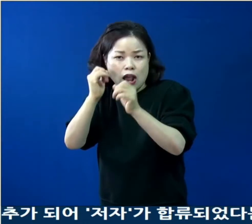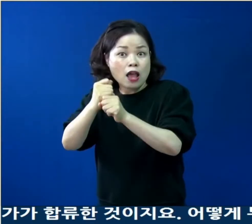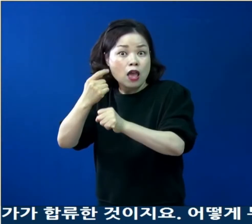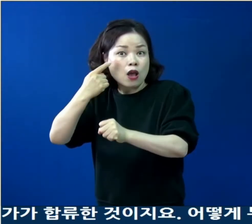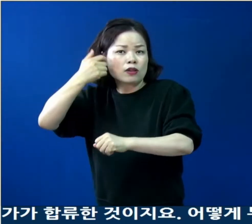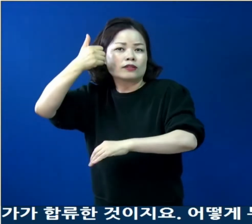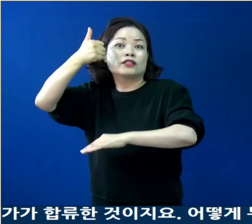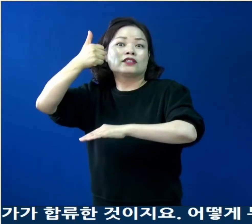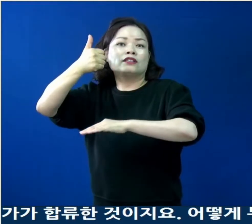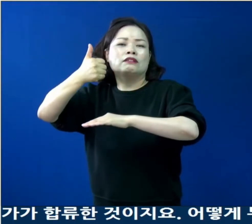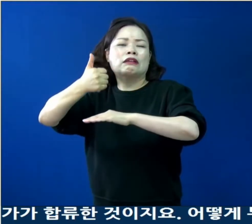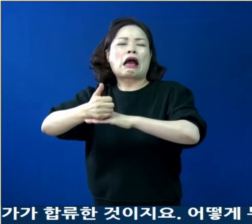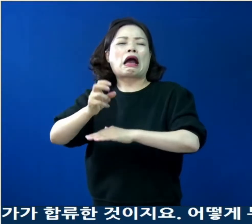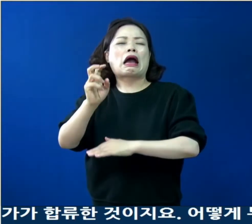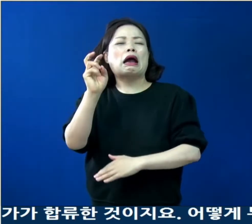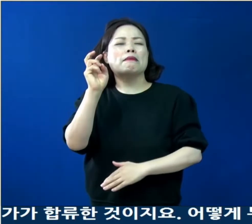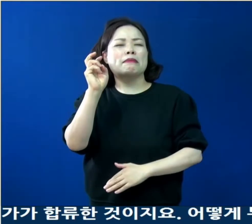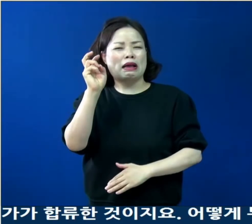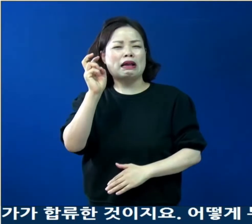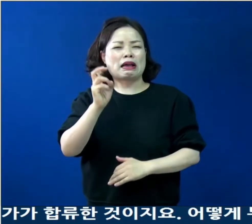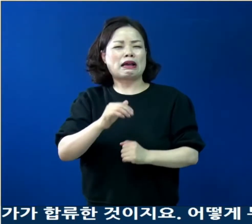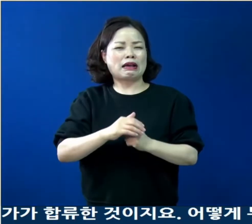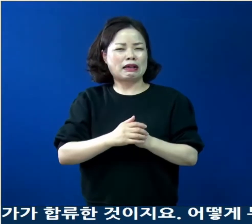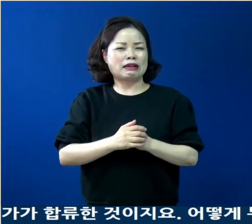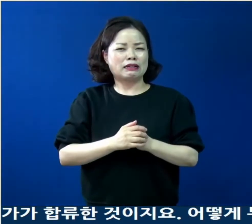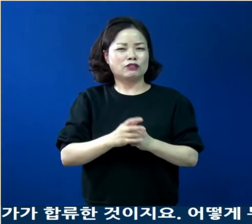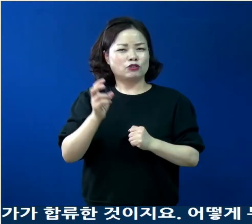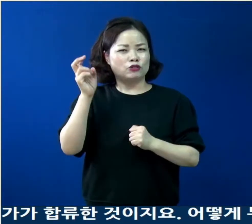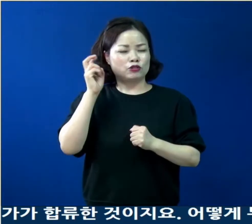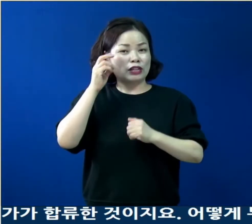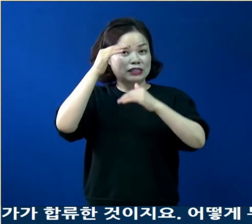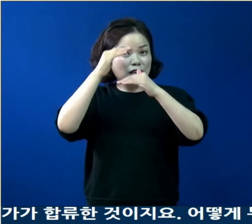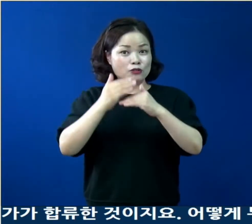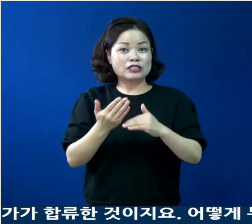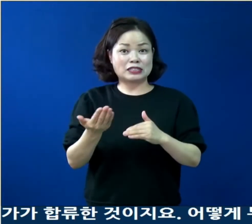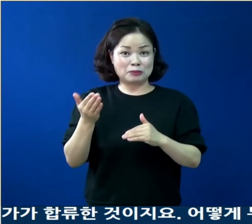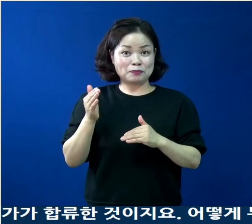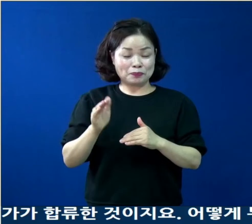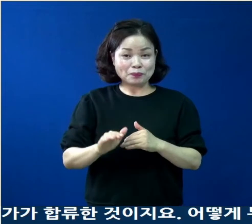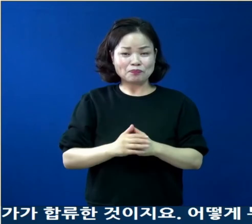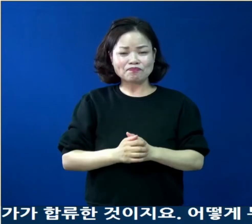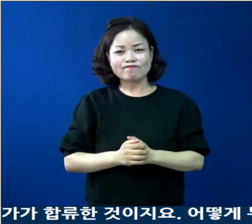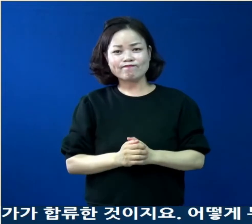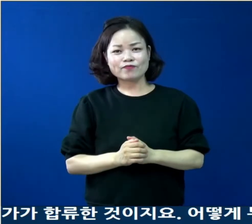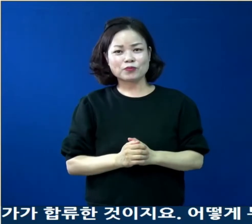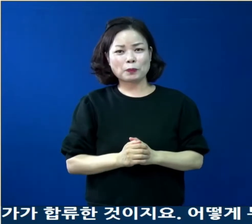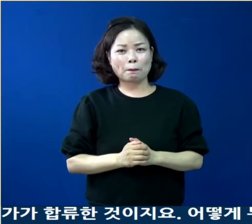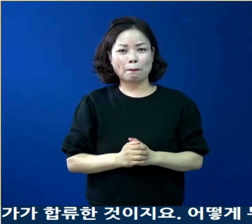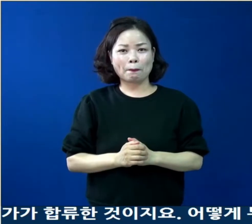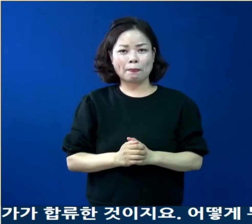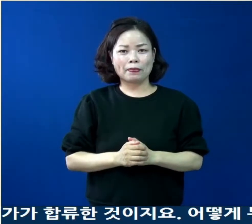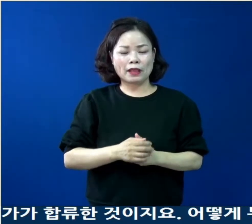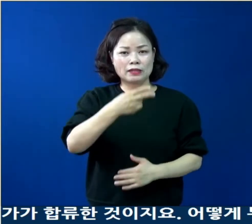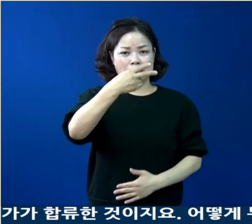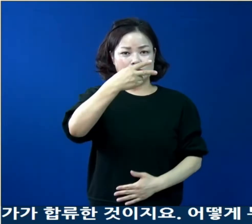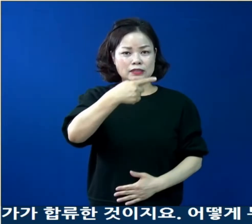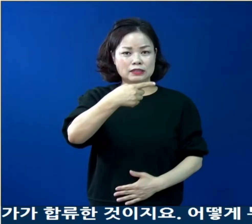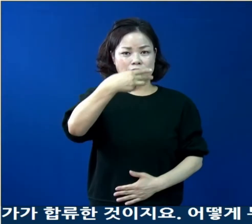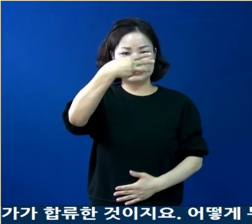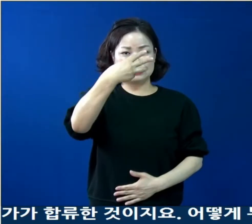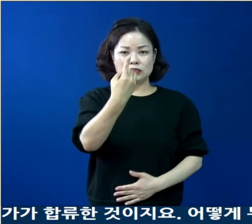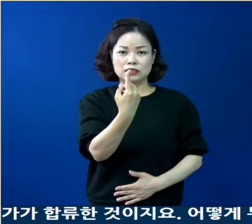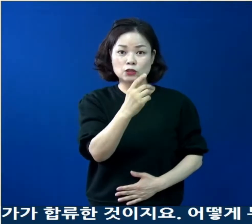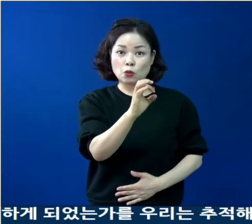결과물로 이랬을 것이다 라고 이제 추정하는 부분인데, 자 보세요. 드로아에서